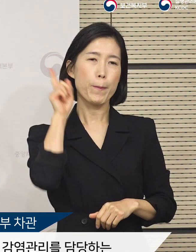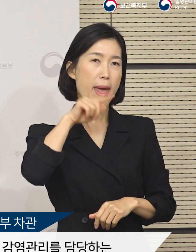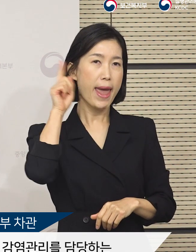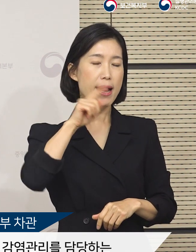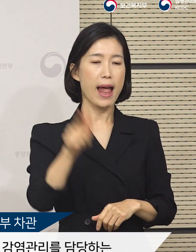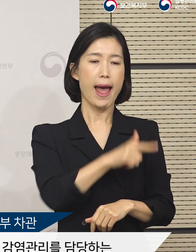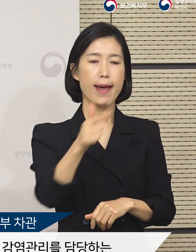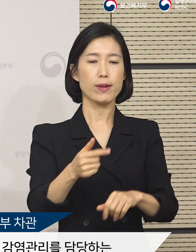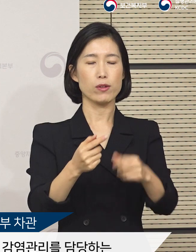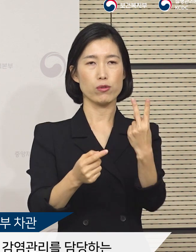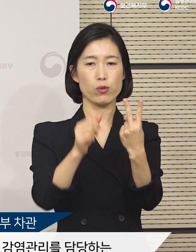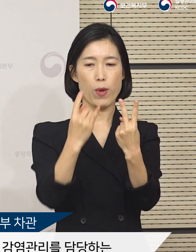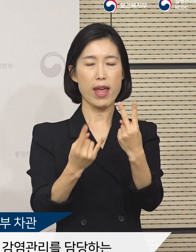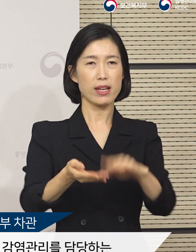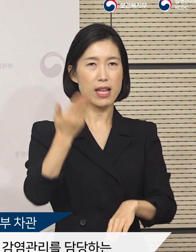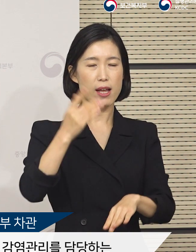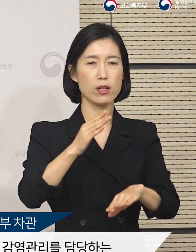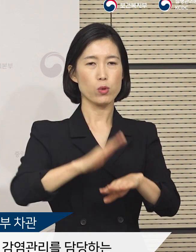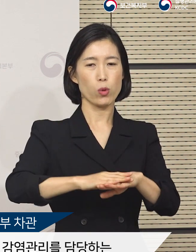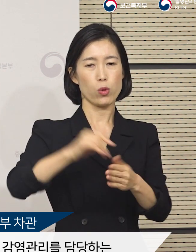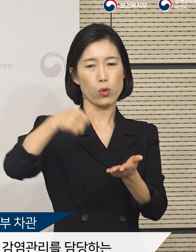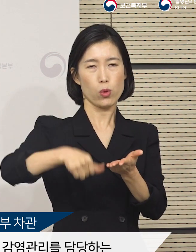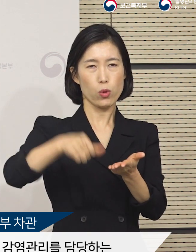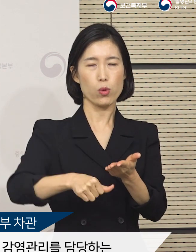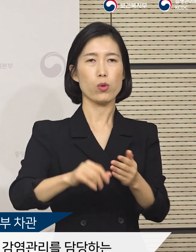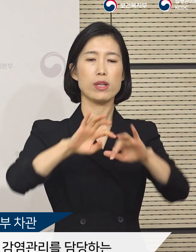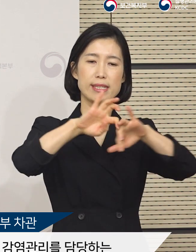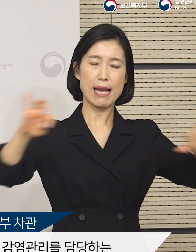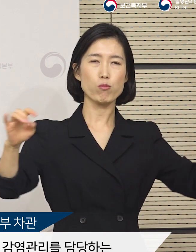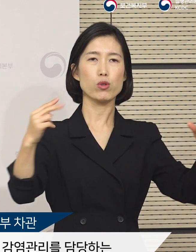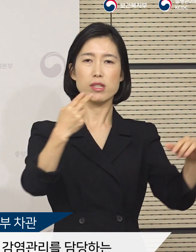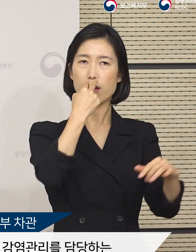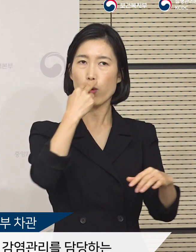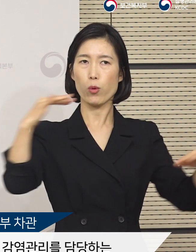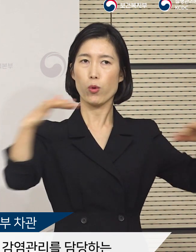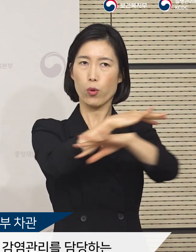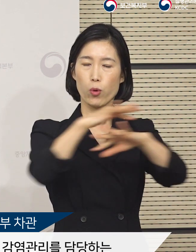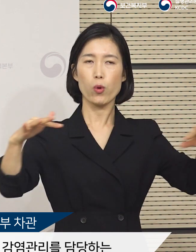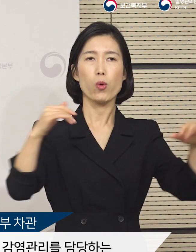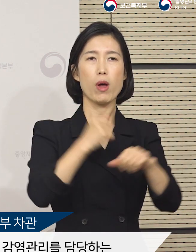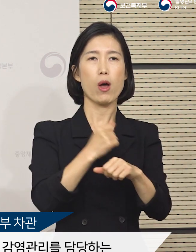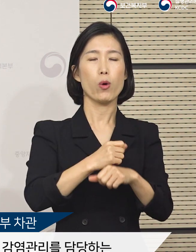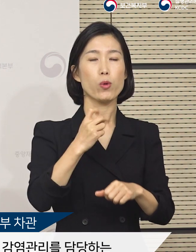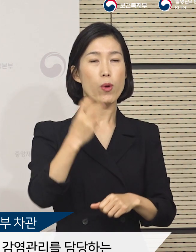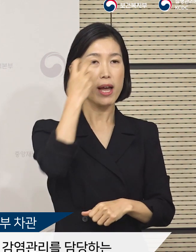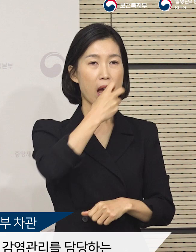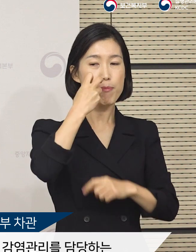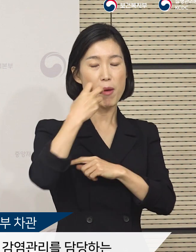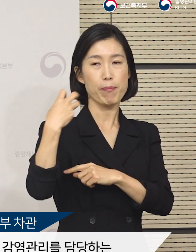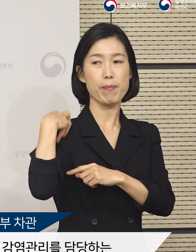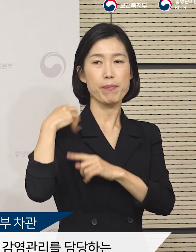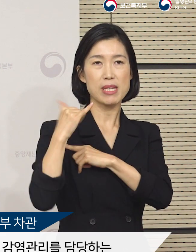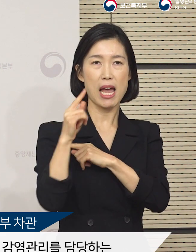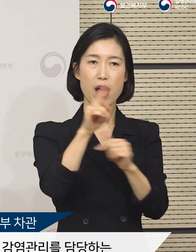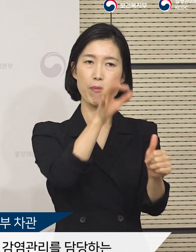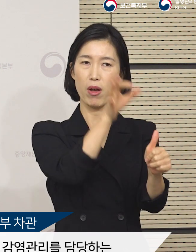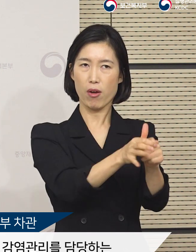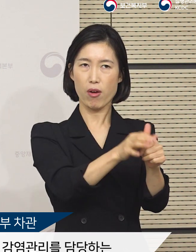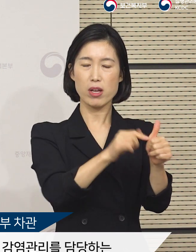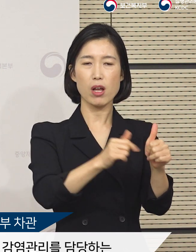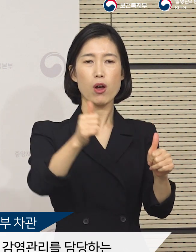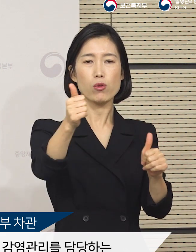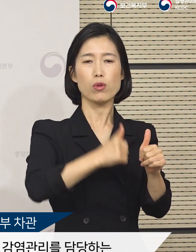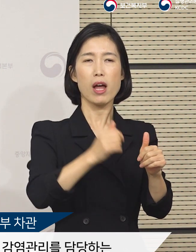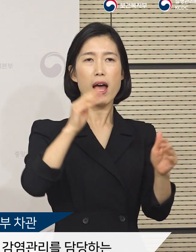매일 2차례 이상 소독과 환기를 실시하고 감염 관리를 담당하는 책임자를 지정해서